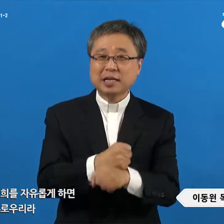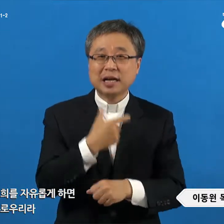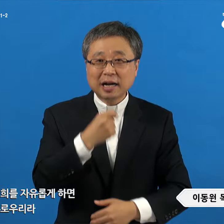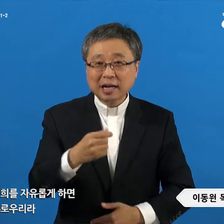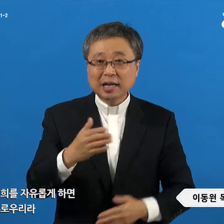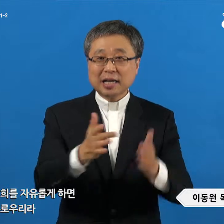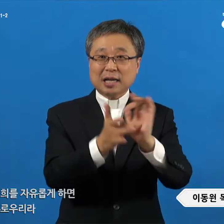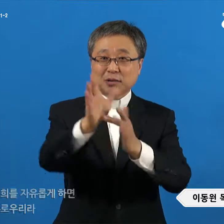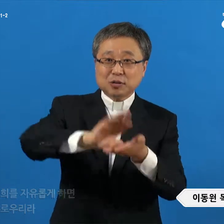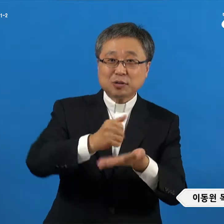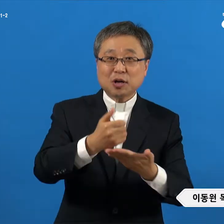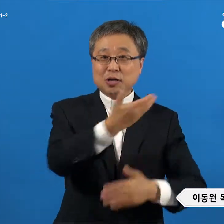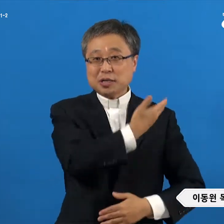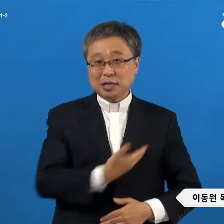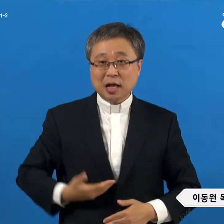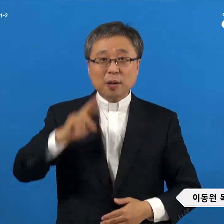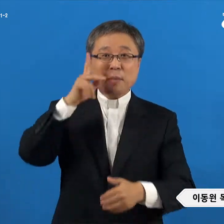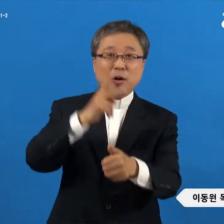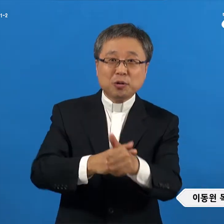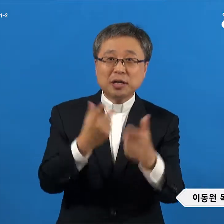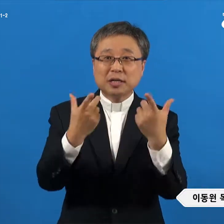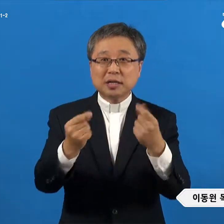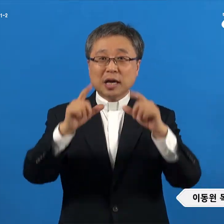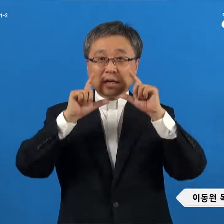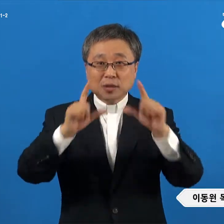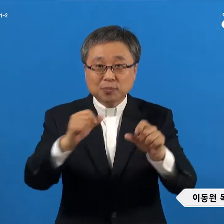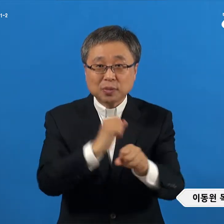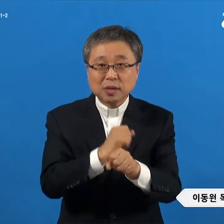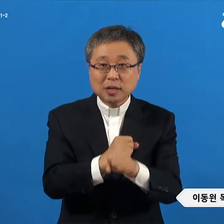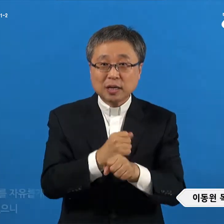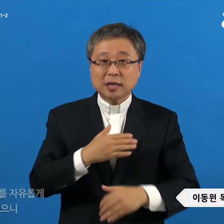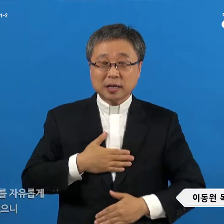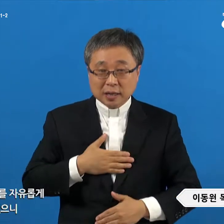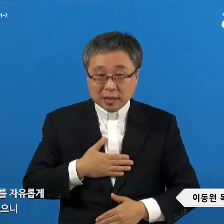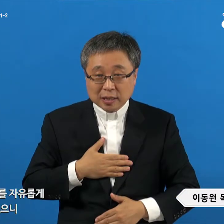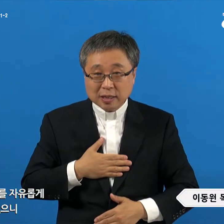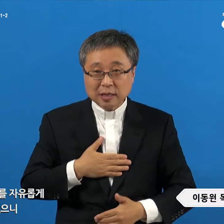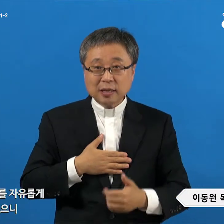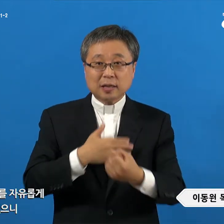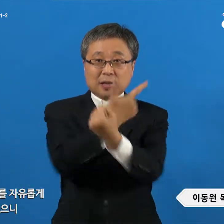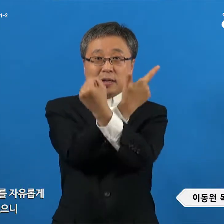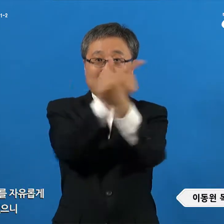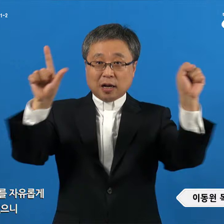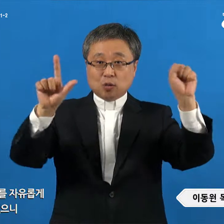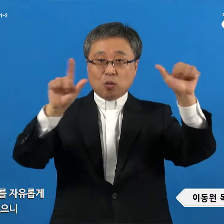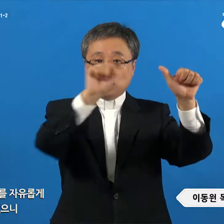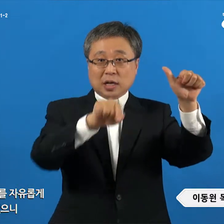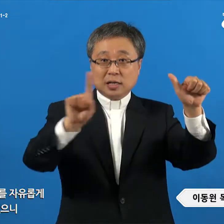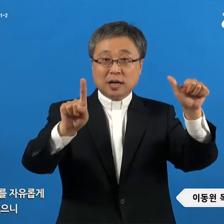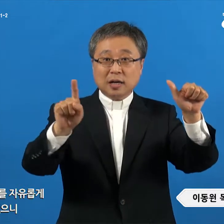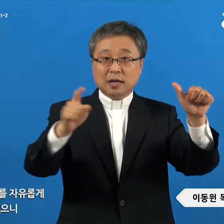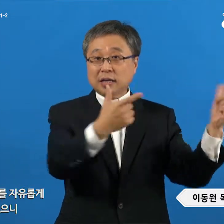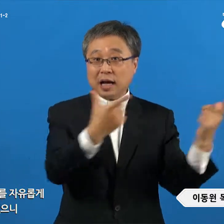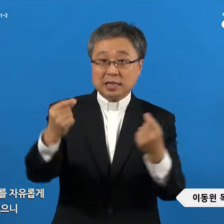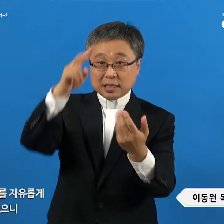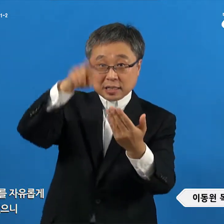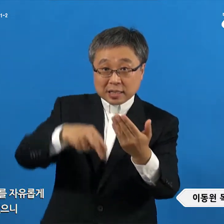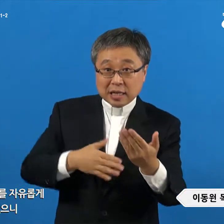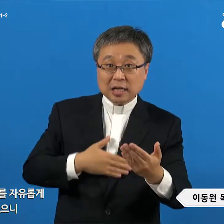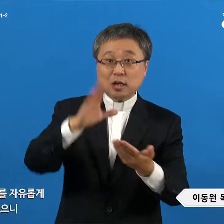예수님의 제자인 바울은 이렇게 선포합니다. 갈라디아서 5장 1절을 다 같이 읽겠습니다. 시작. 그리스도께서 우리로 자유케